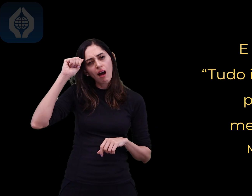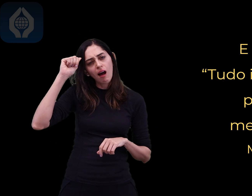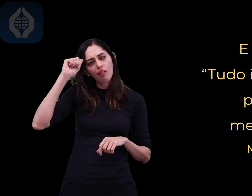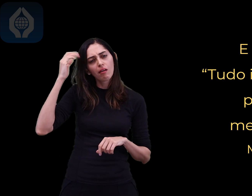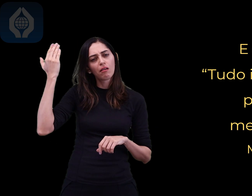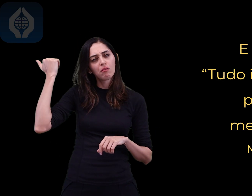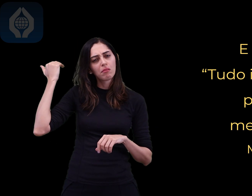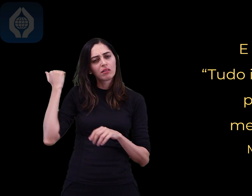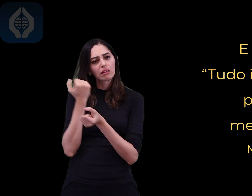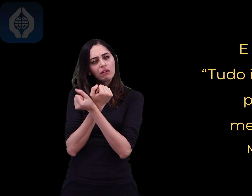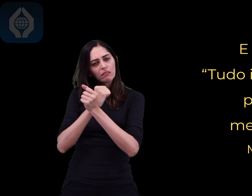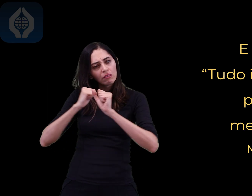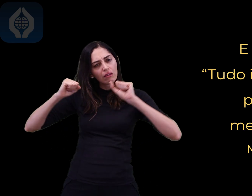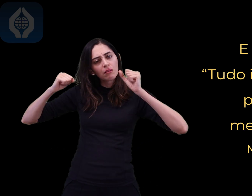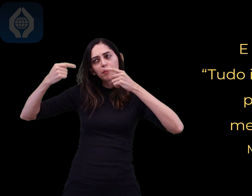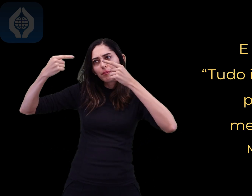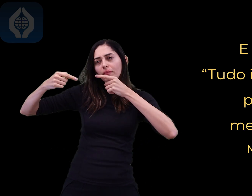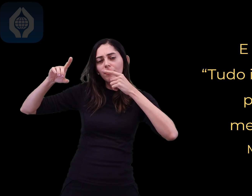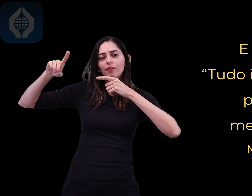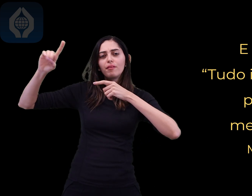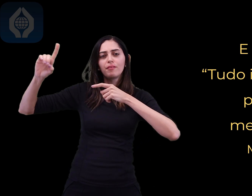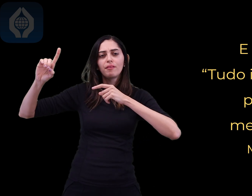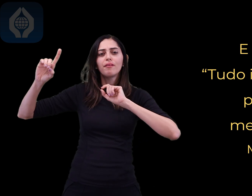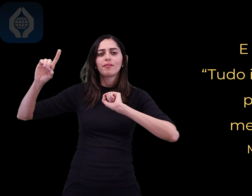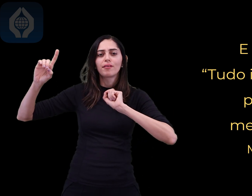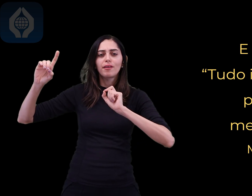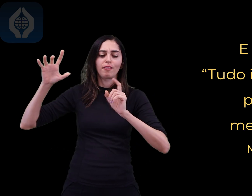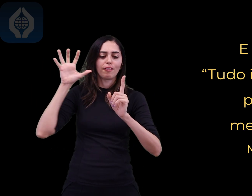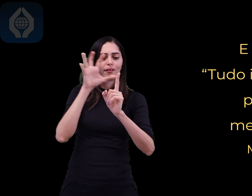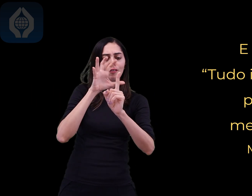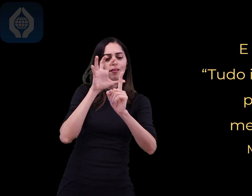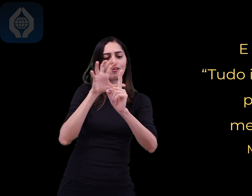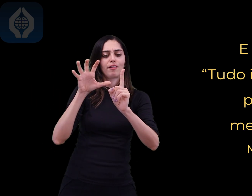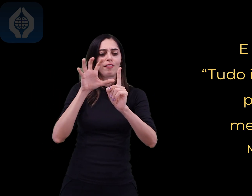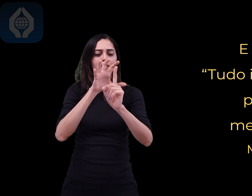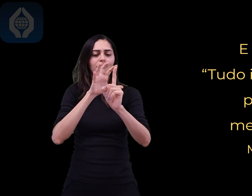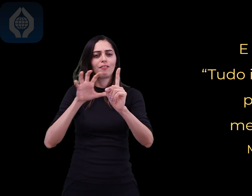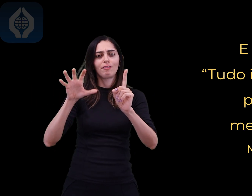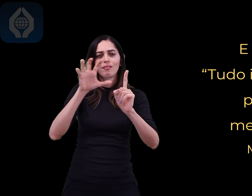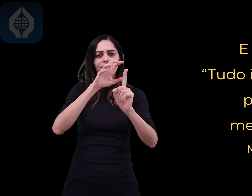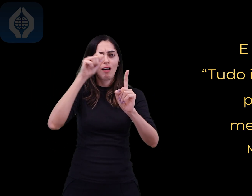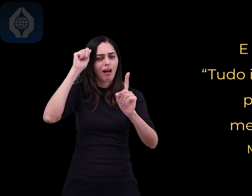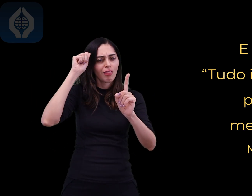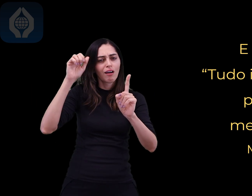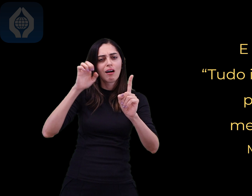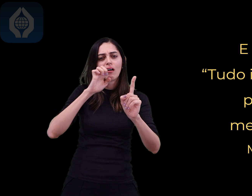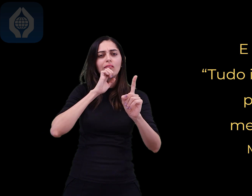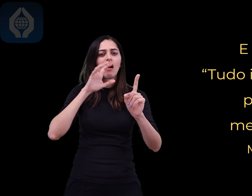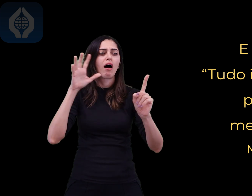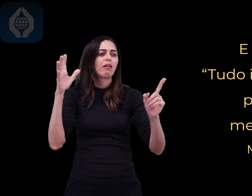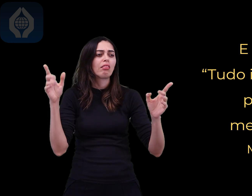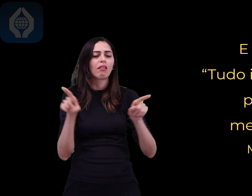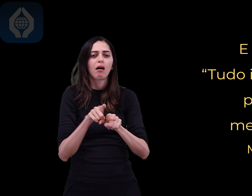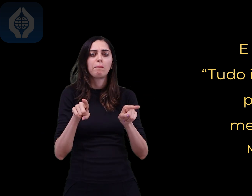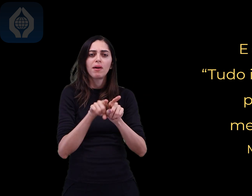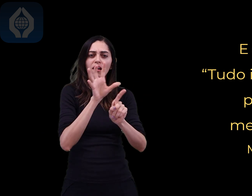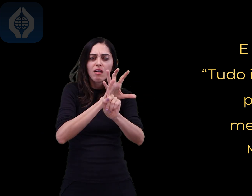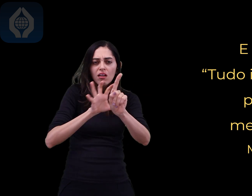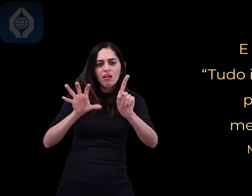o Deus deste mundo. Satanás obteve influência sobre as mentes das pessoas e, por isso, ele podia induzi-los a fazer as